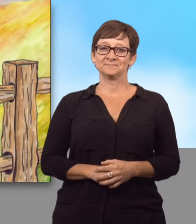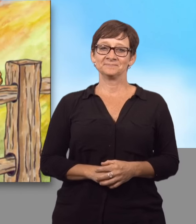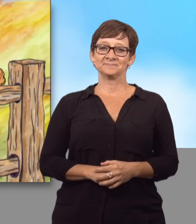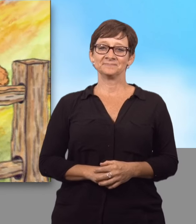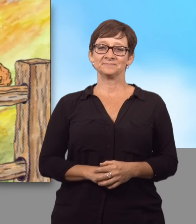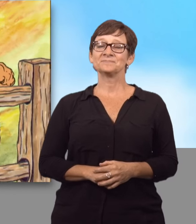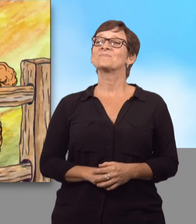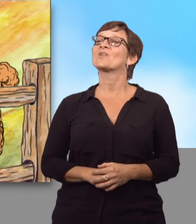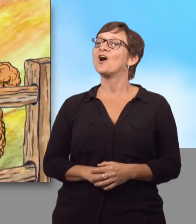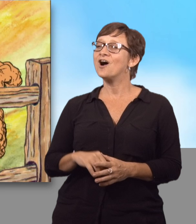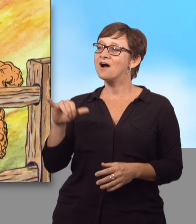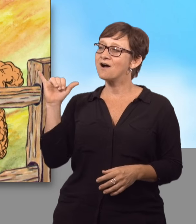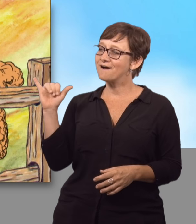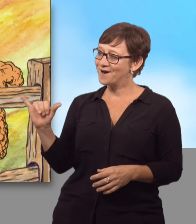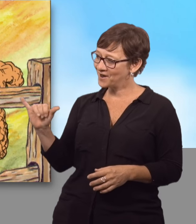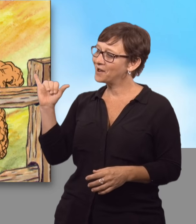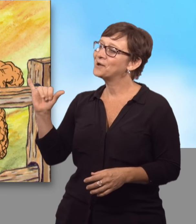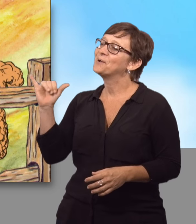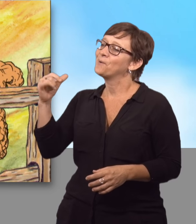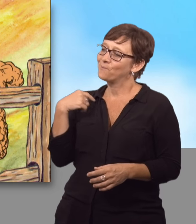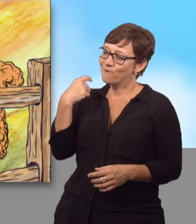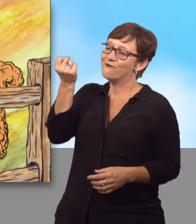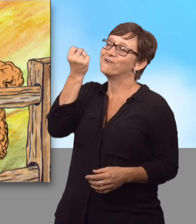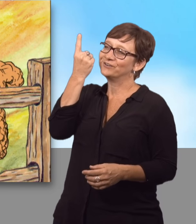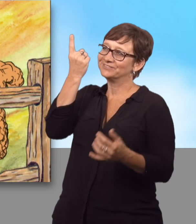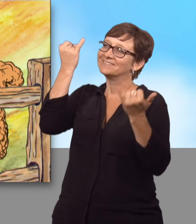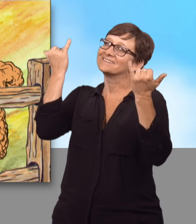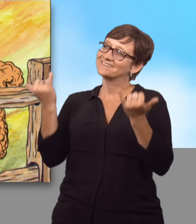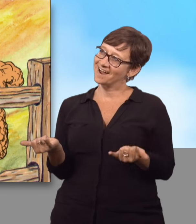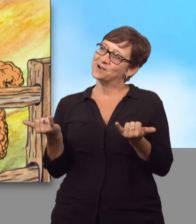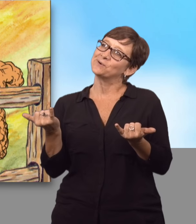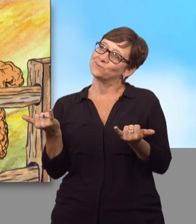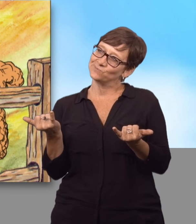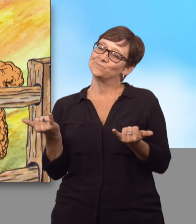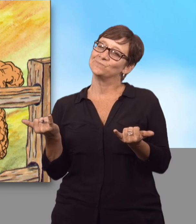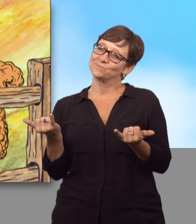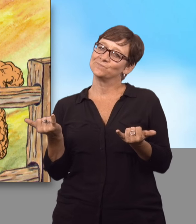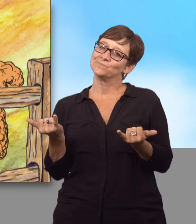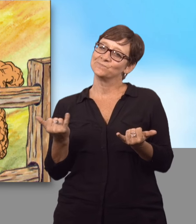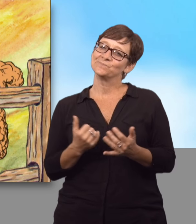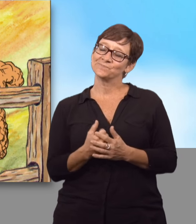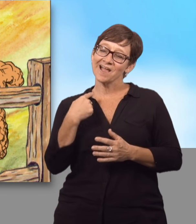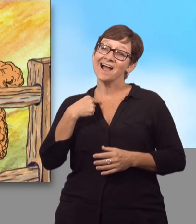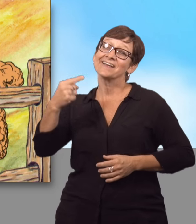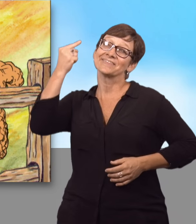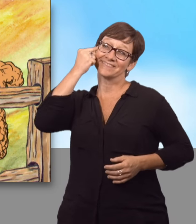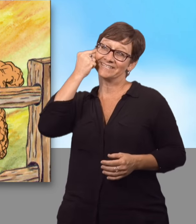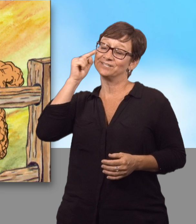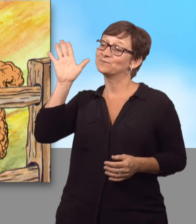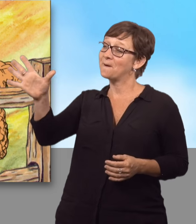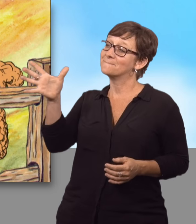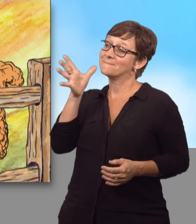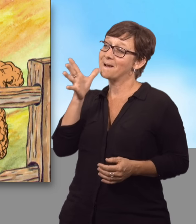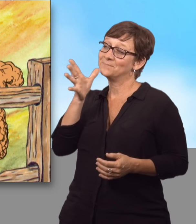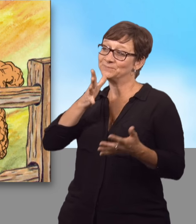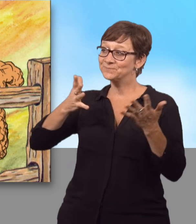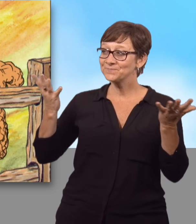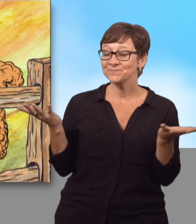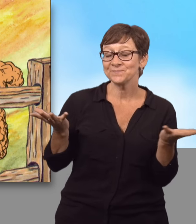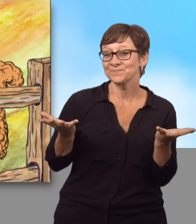Oh, le dije, ya entiendo. Si eso es lo que la destaca, tu mamá es